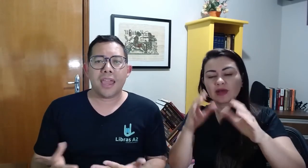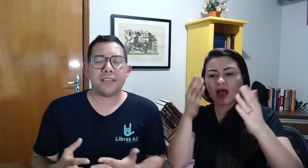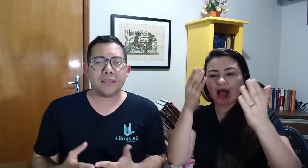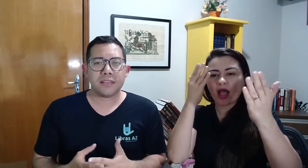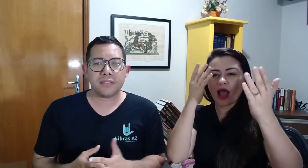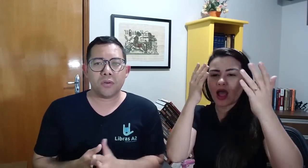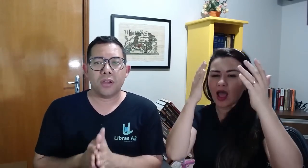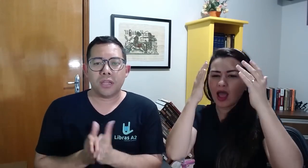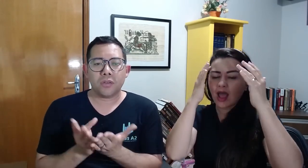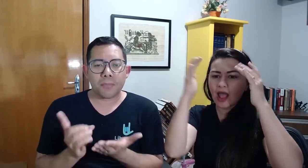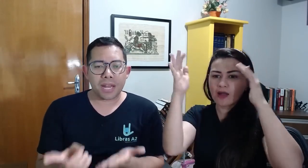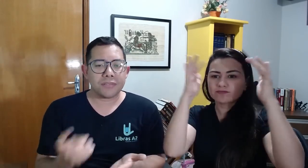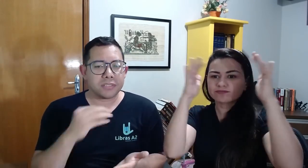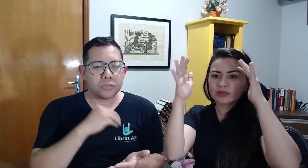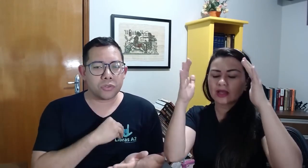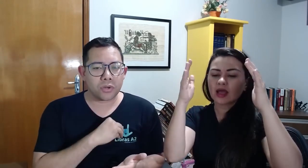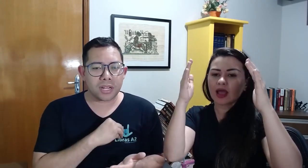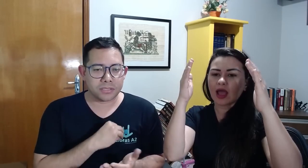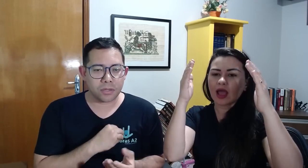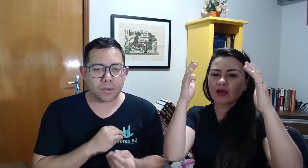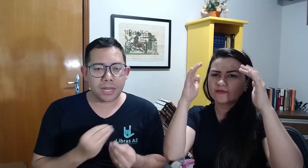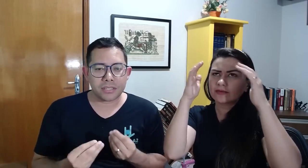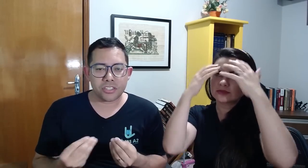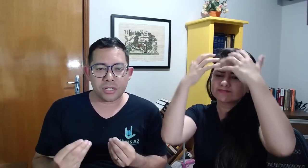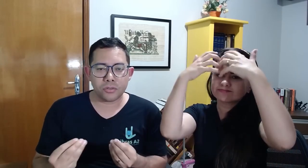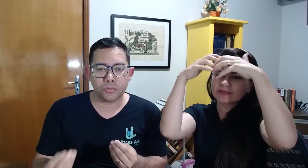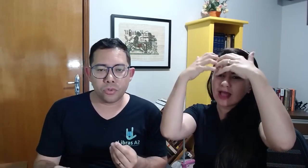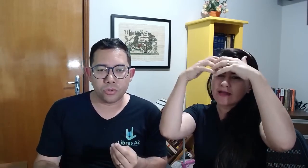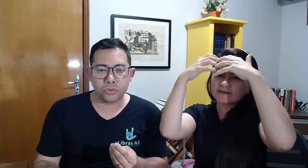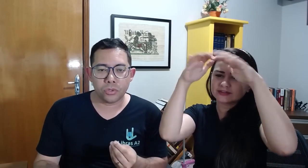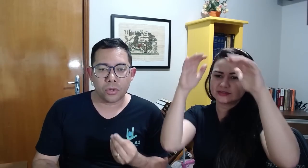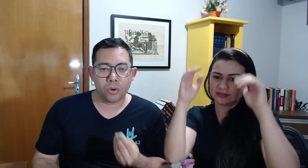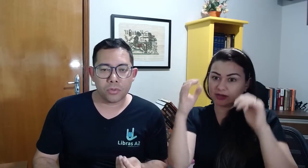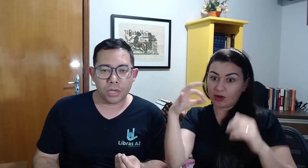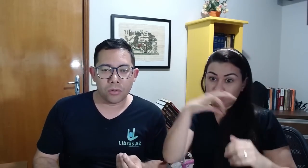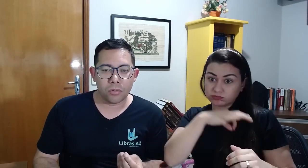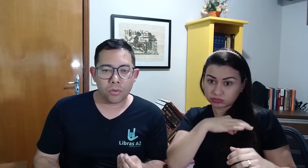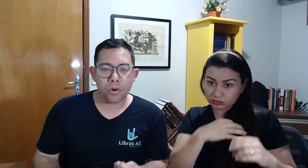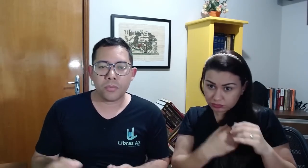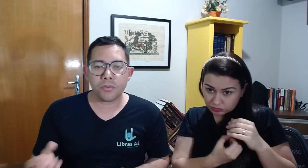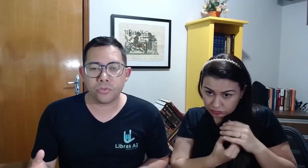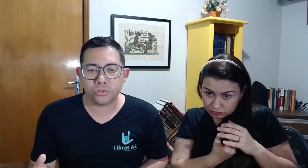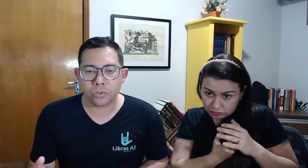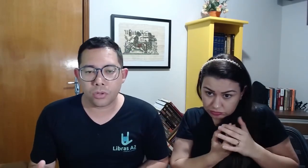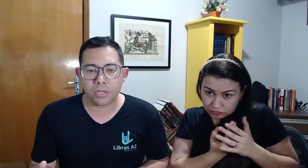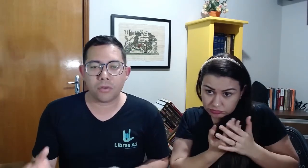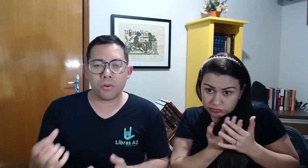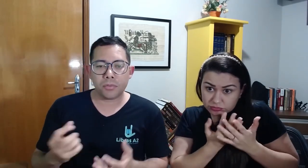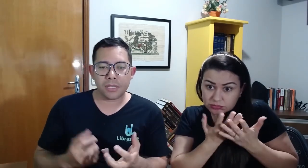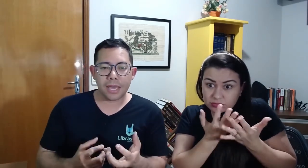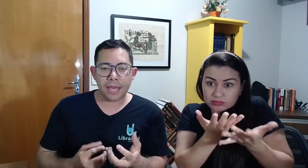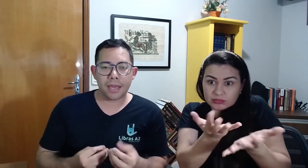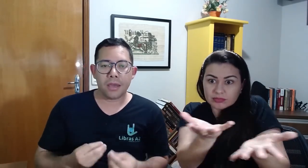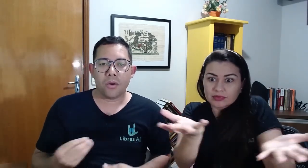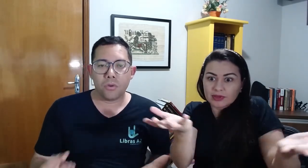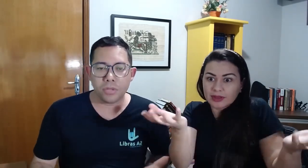essa questão. Então a palavra de Deus no seu coração, ela está gerando frutos ou não? Como que funciona? Como que é ou